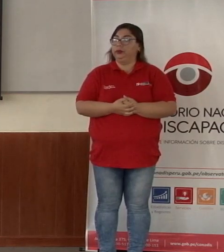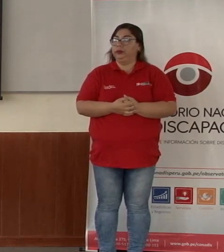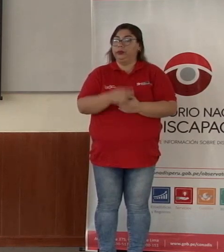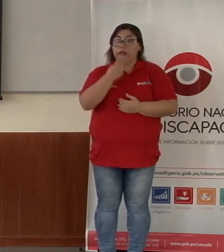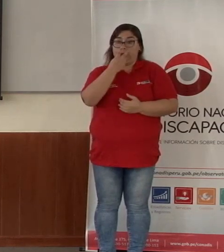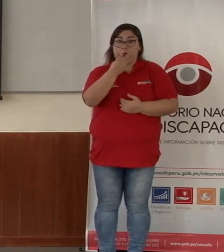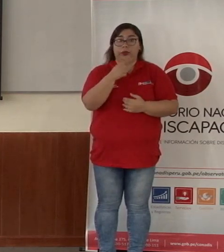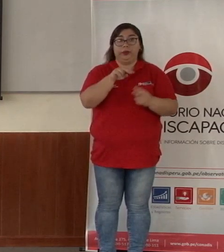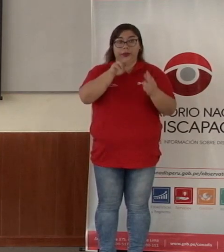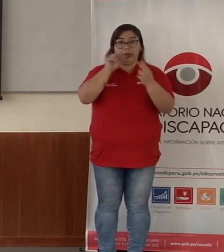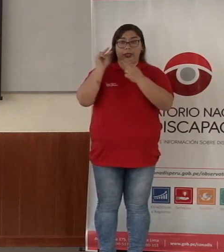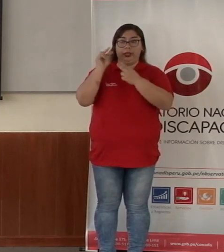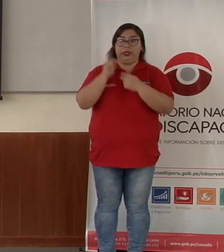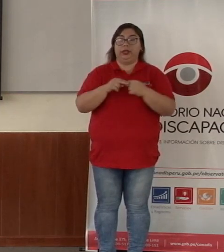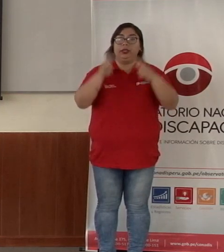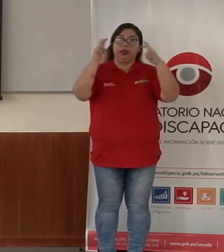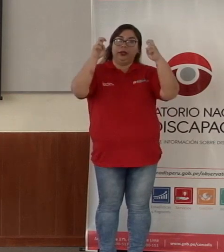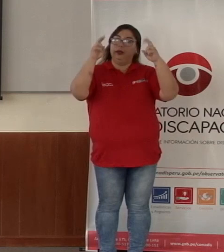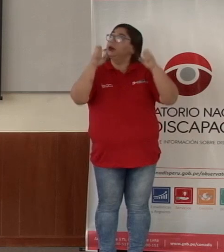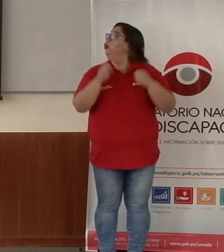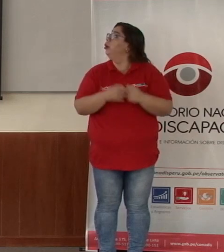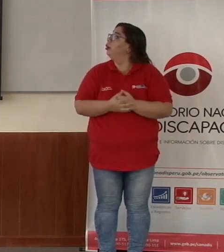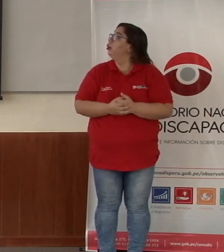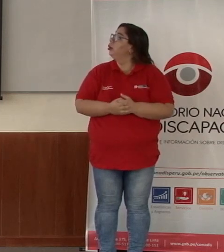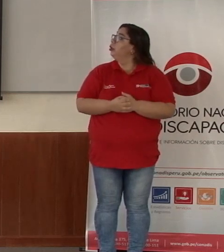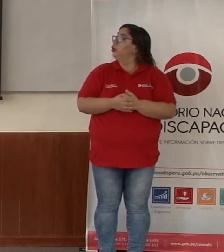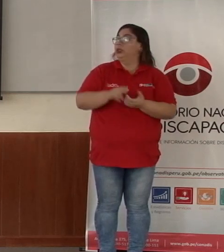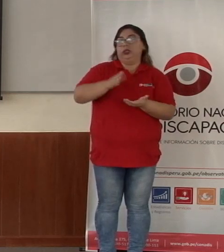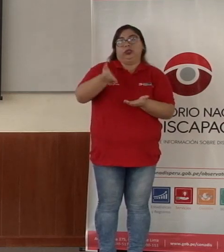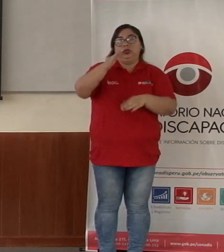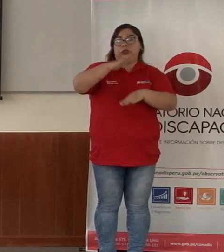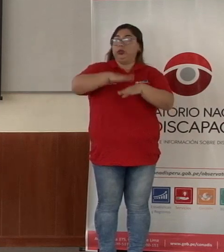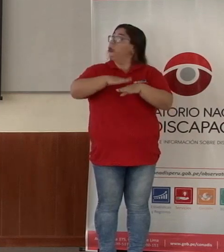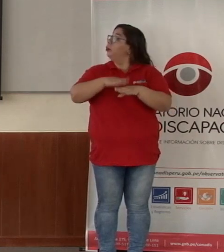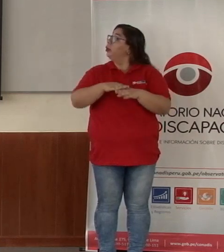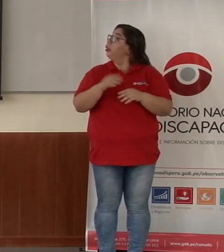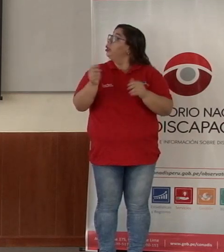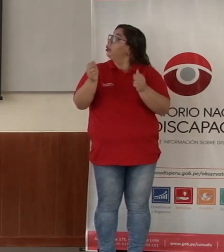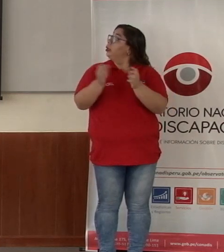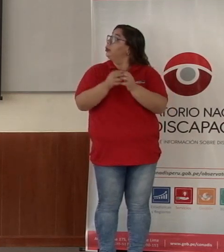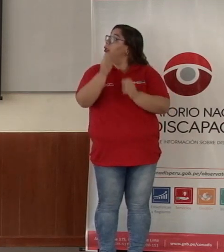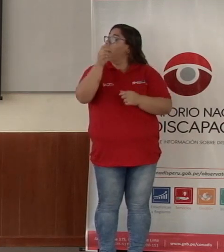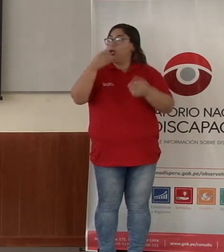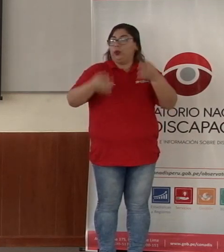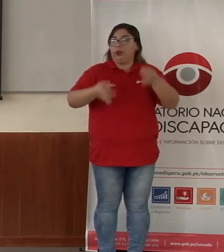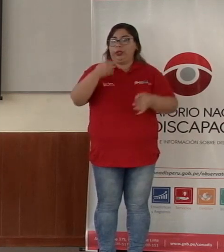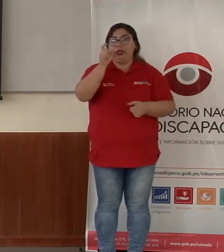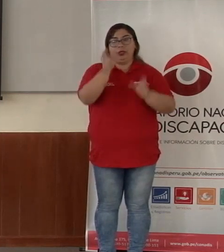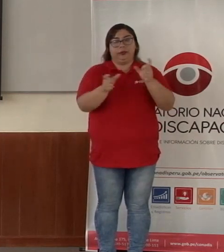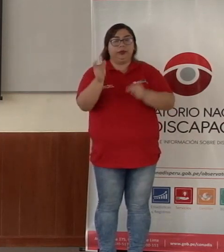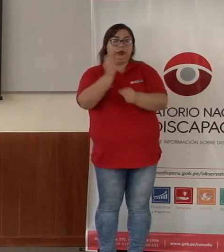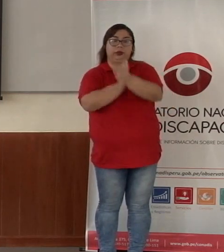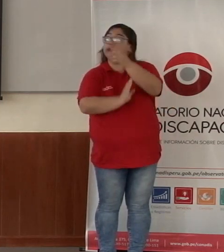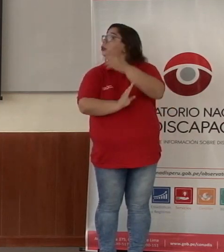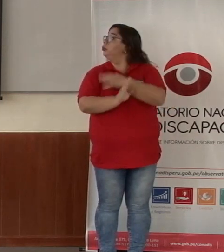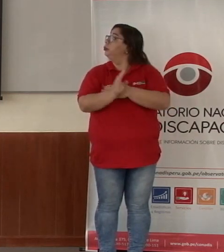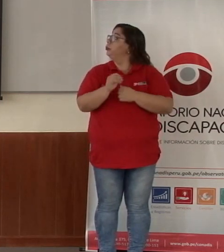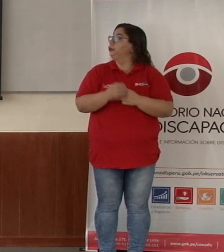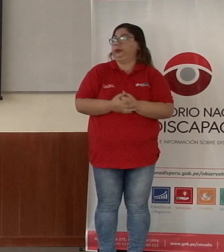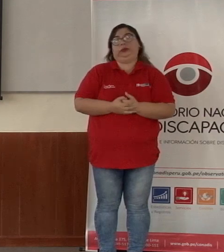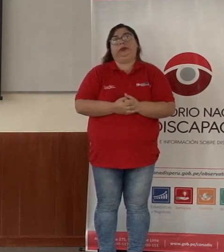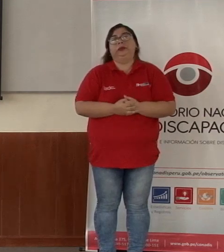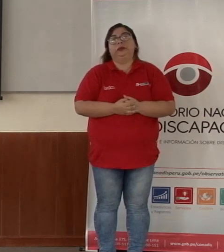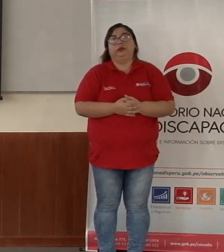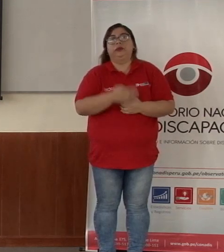Como verán, el título de la ponencia es sobre la capacidad jurídica de las personas naturales. ¿Por qué no ha incidido en el